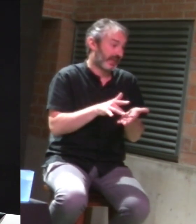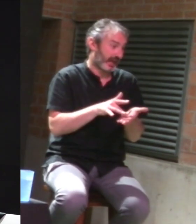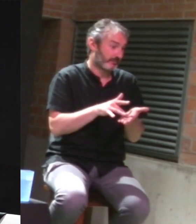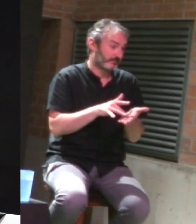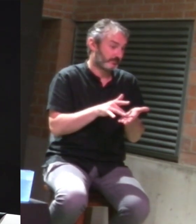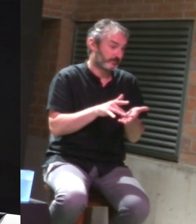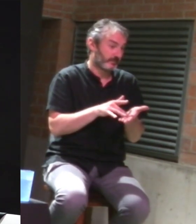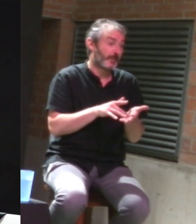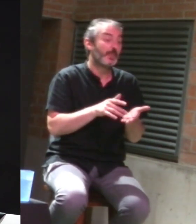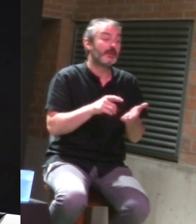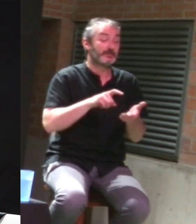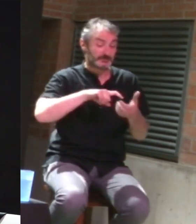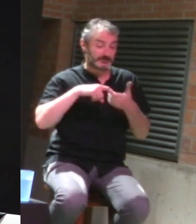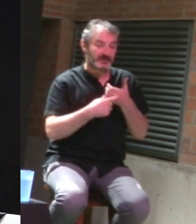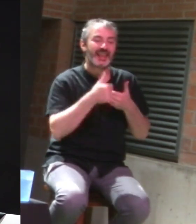el grup